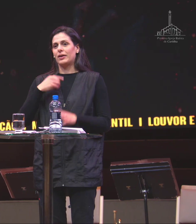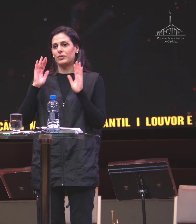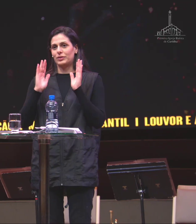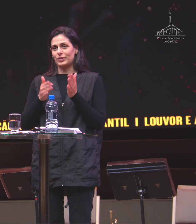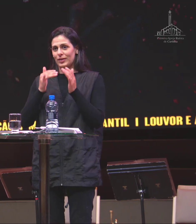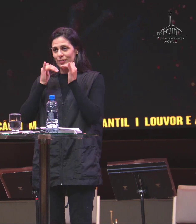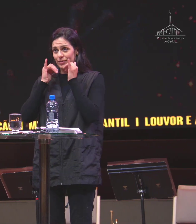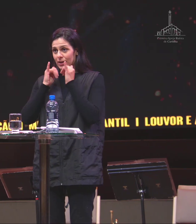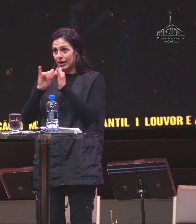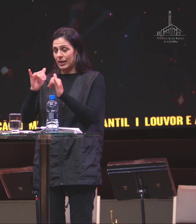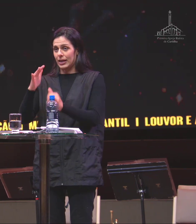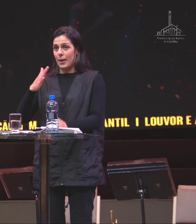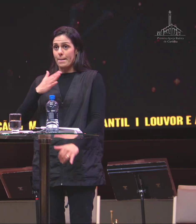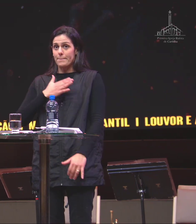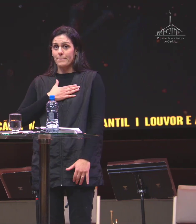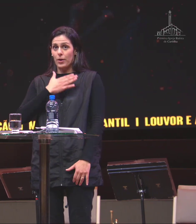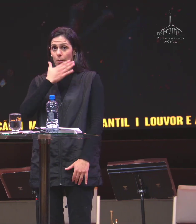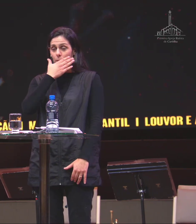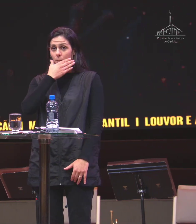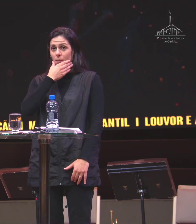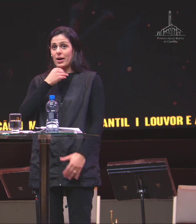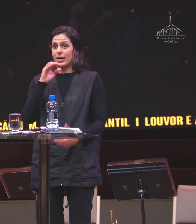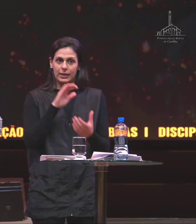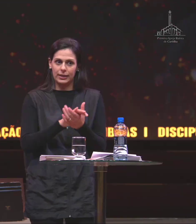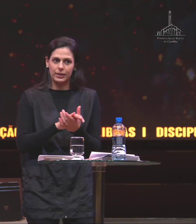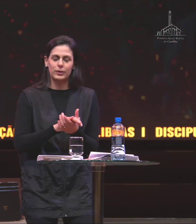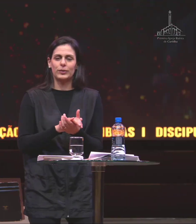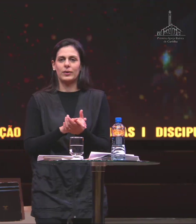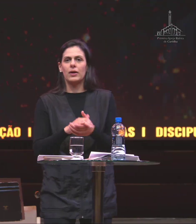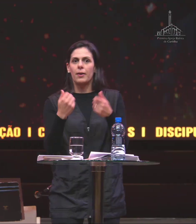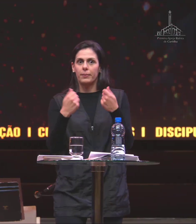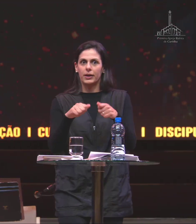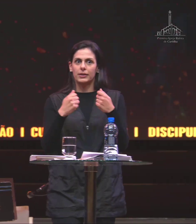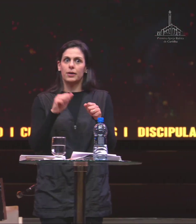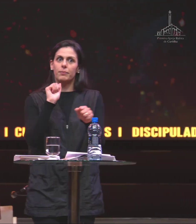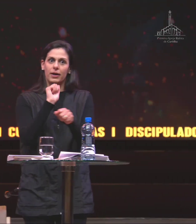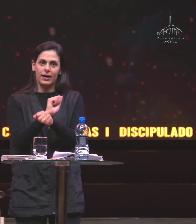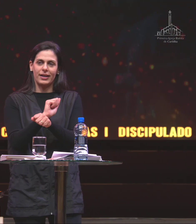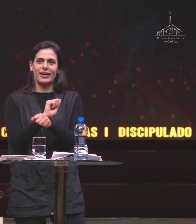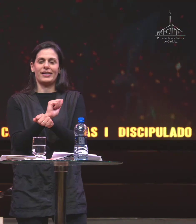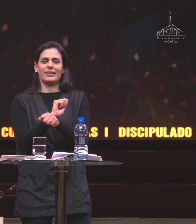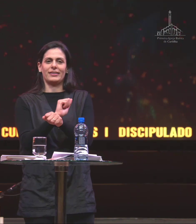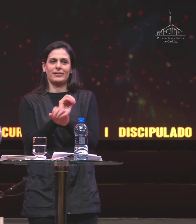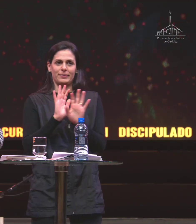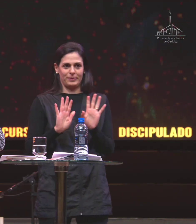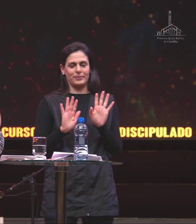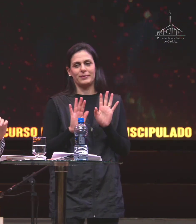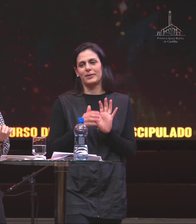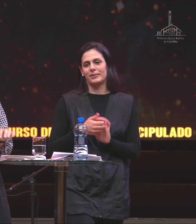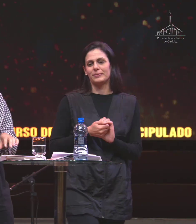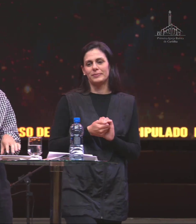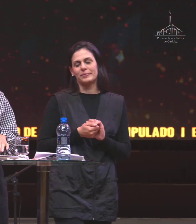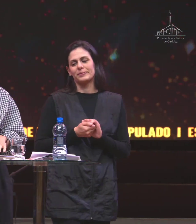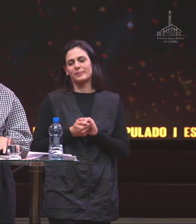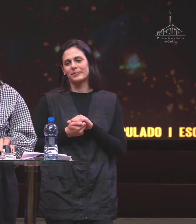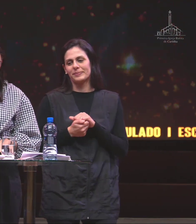Ah, meu Deus, ô Jesus. Ah, tá bom, eu esqueci de perguntar quanto tempo. Gente, eu queria contar para